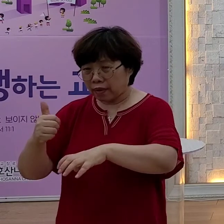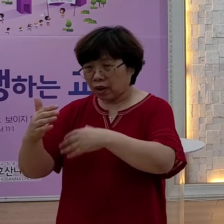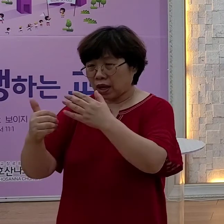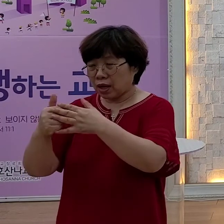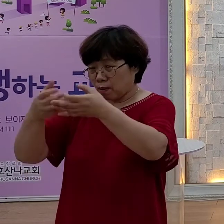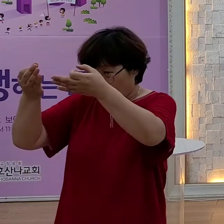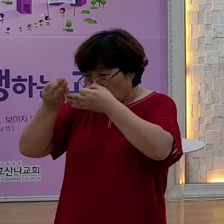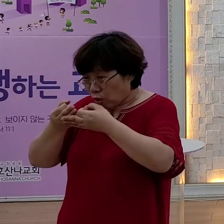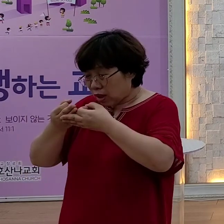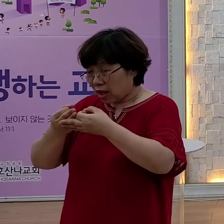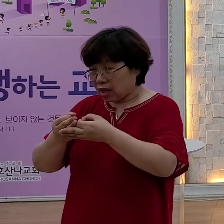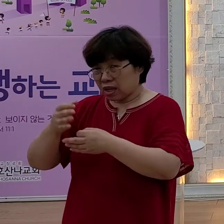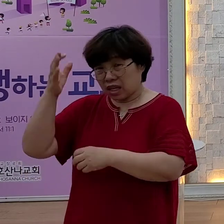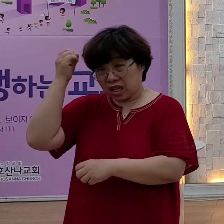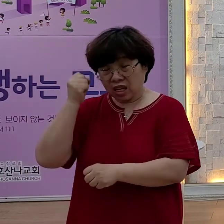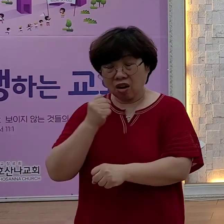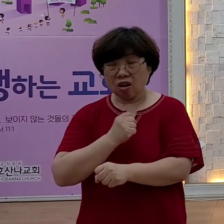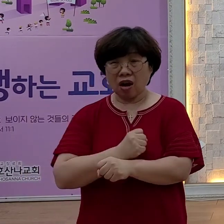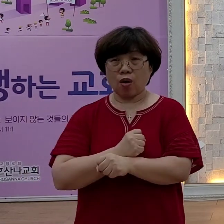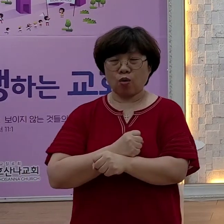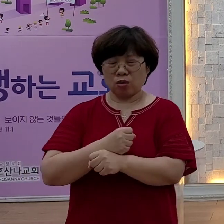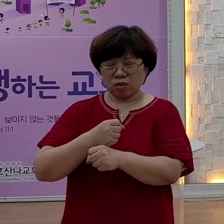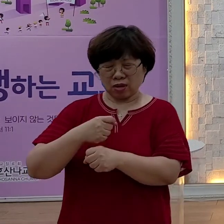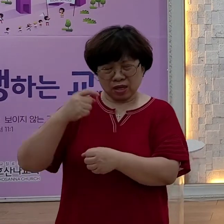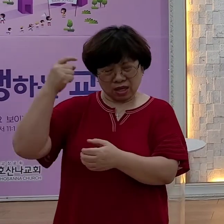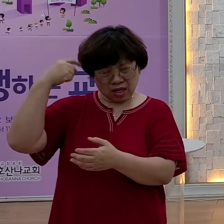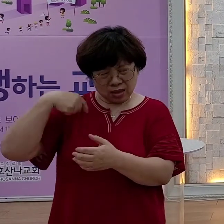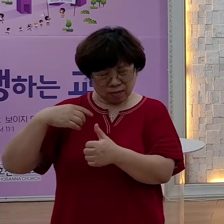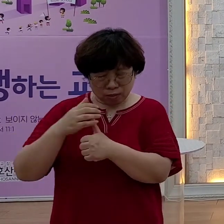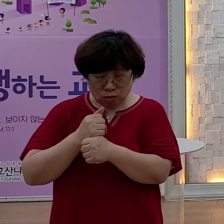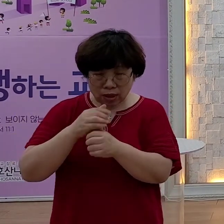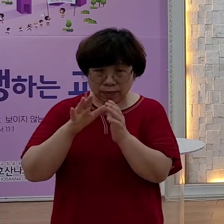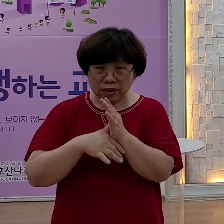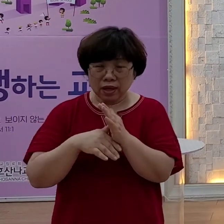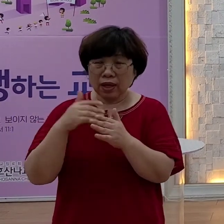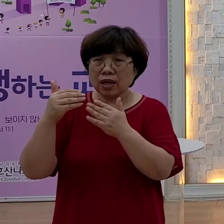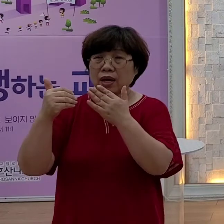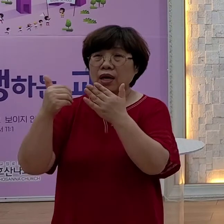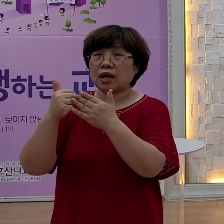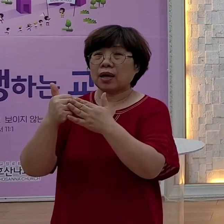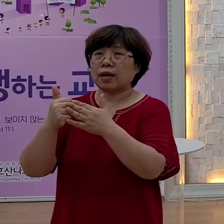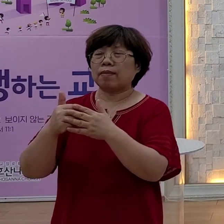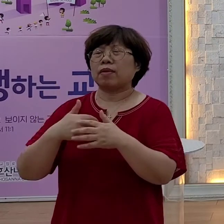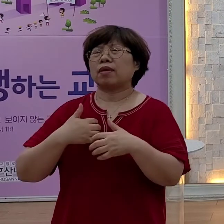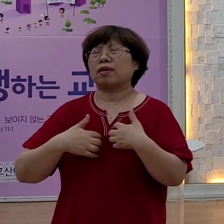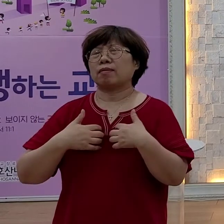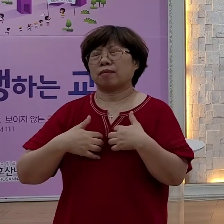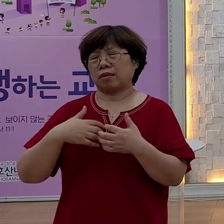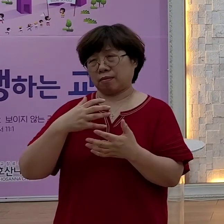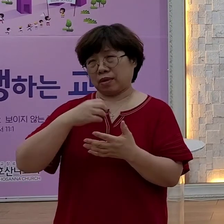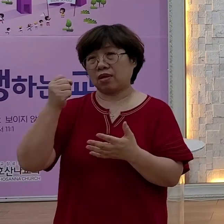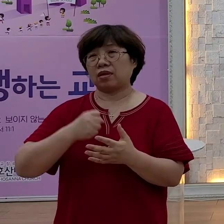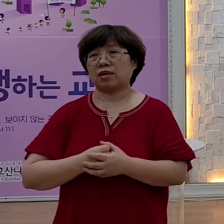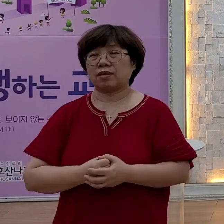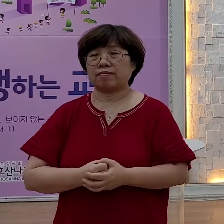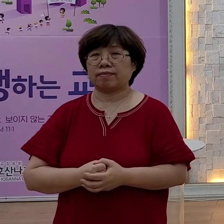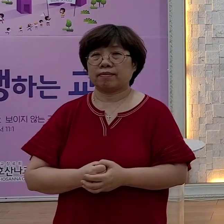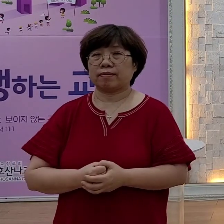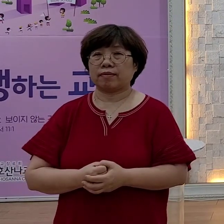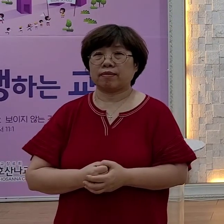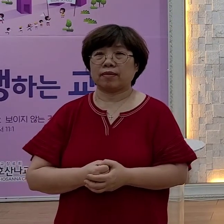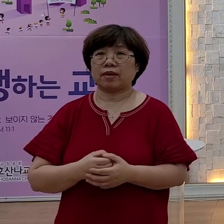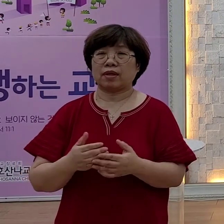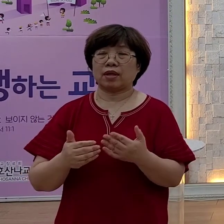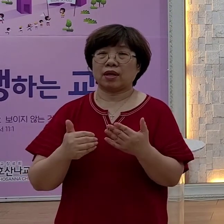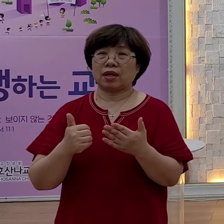계시다. 라는 이 사실을 정말 깊이 깨달을 때에 하나님이 무엇을 기뻐하실까? 이것을